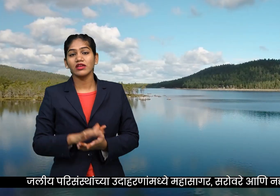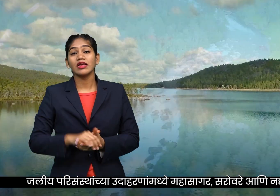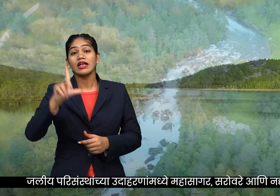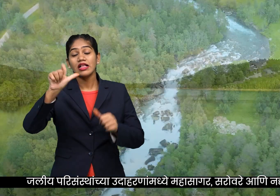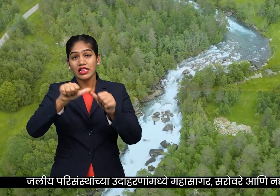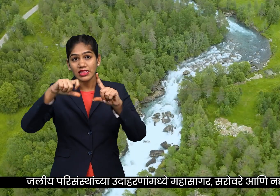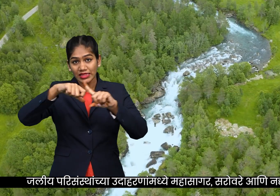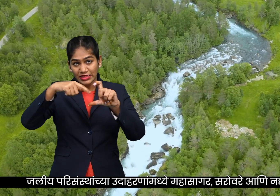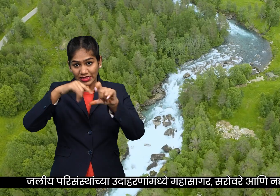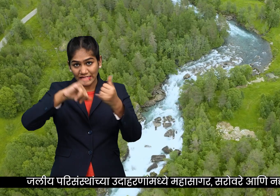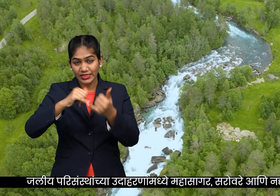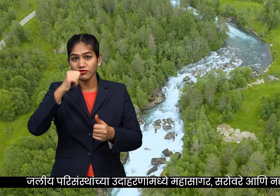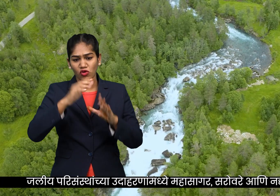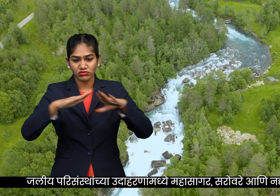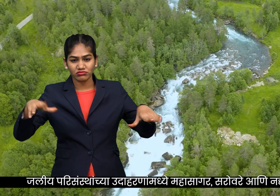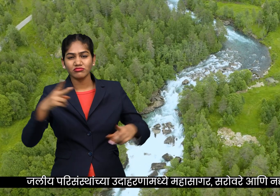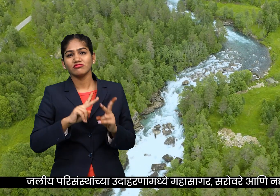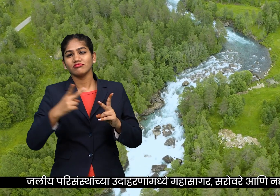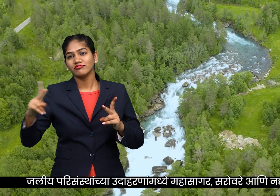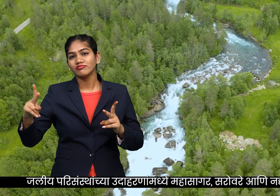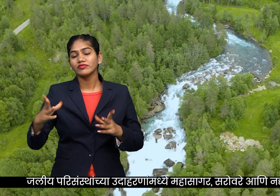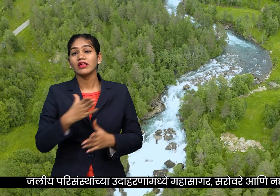यांचा समावेश आहे.